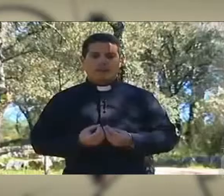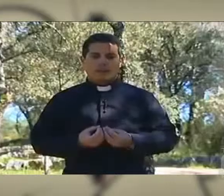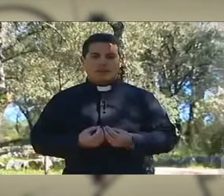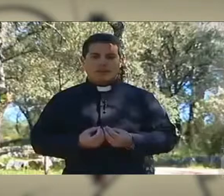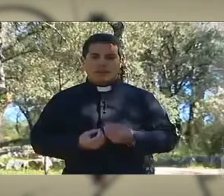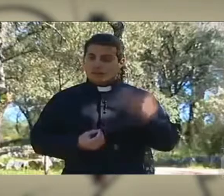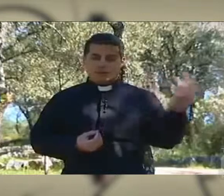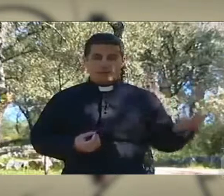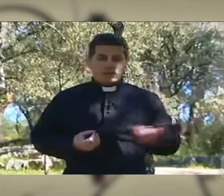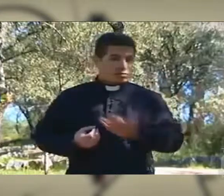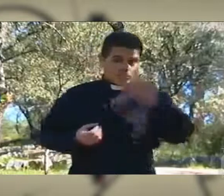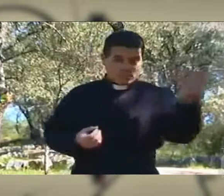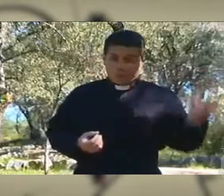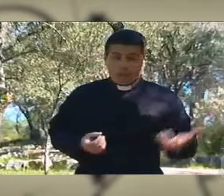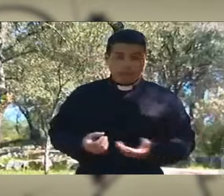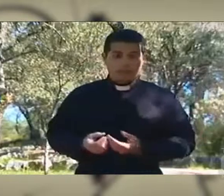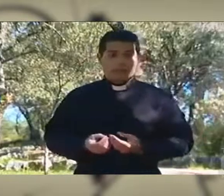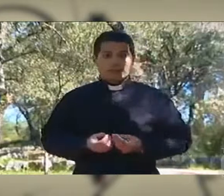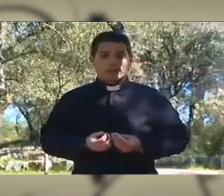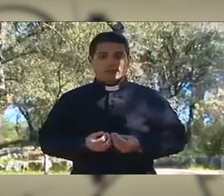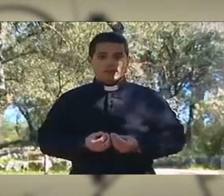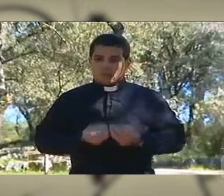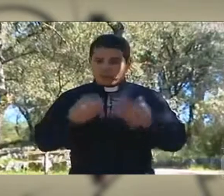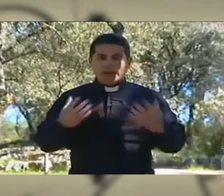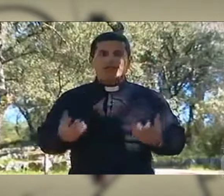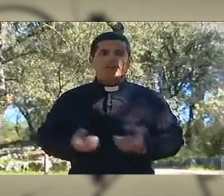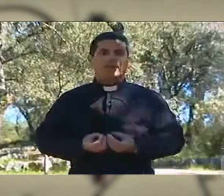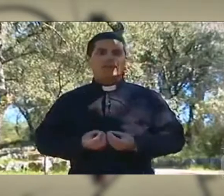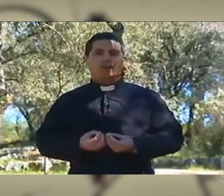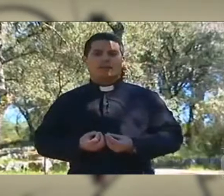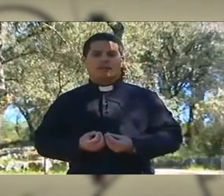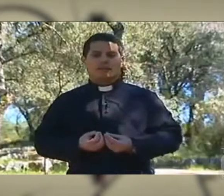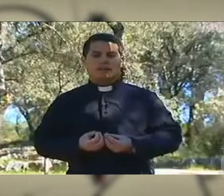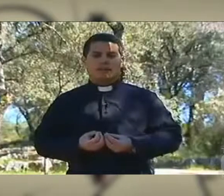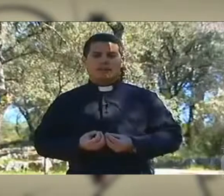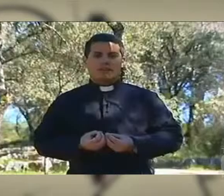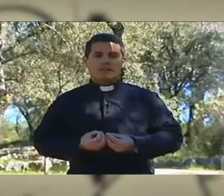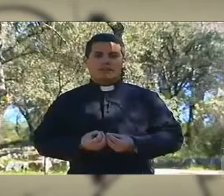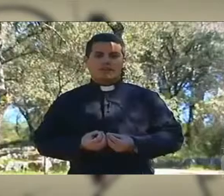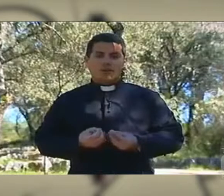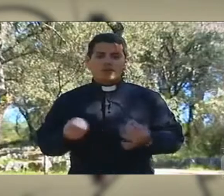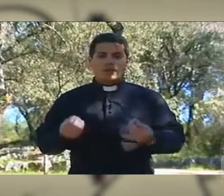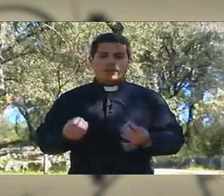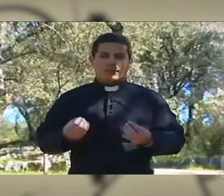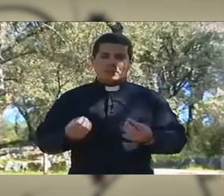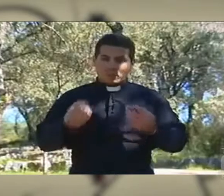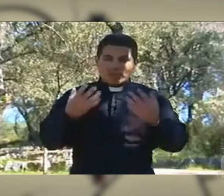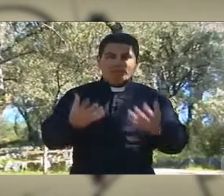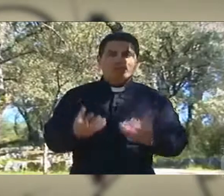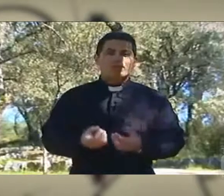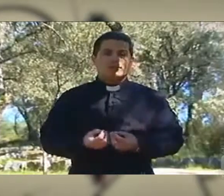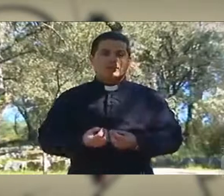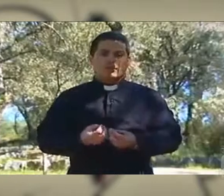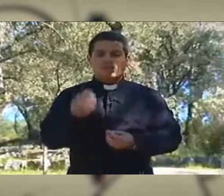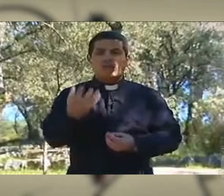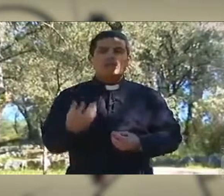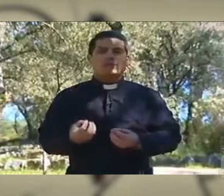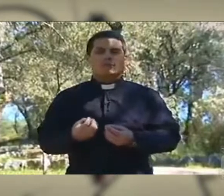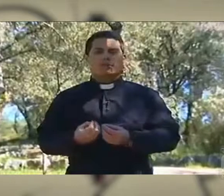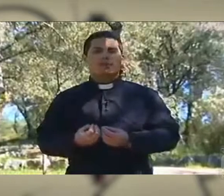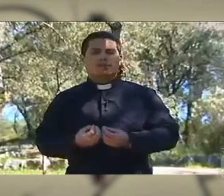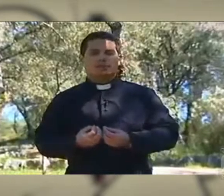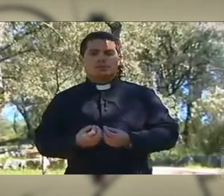Infelizmente, oportunismos, gente semeando a injustiça, querendo tirar o seu, teremos sempre no meio